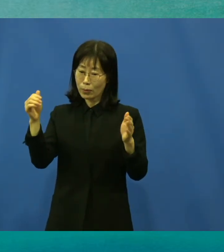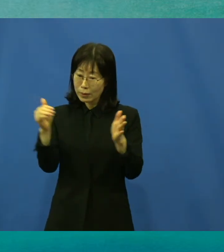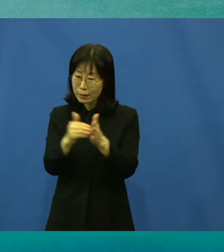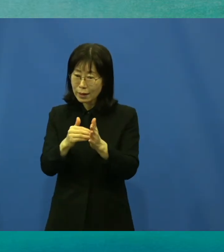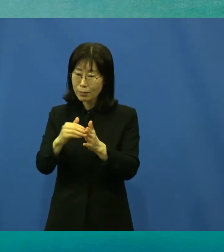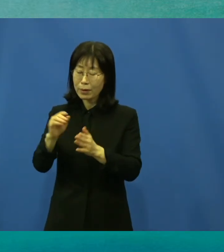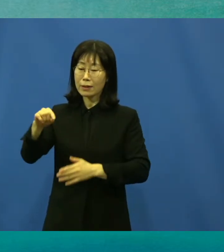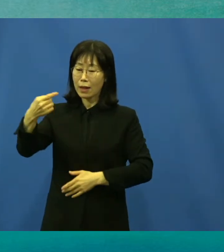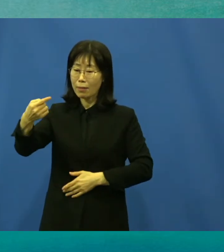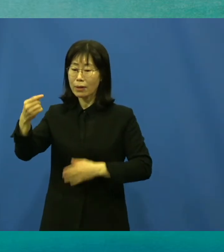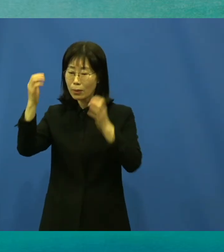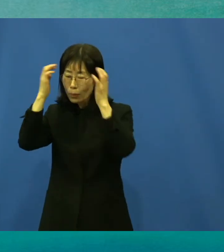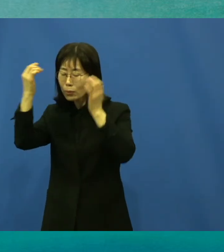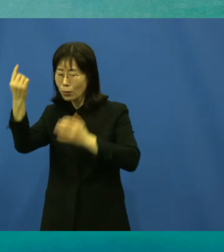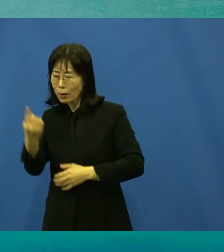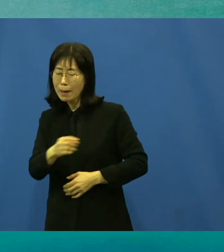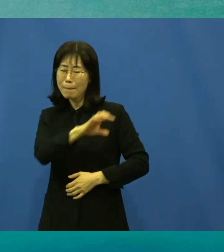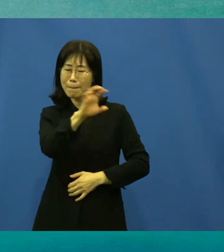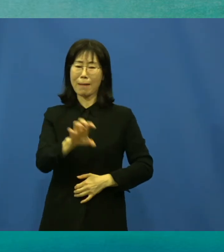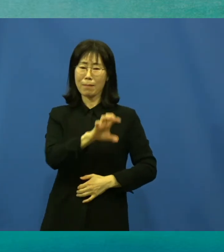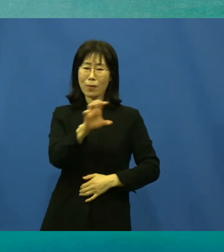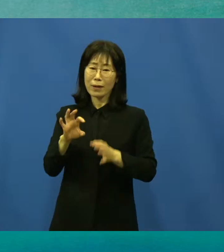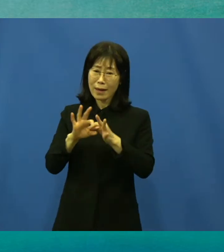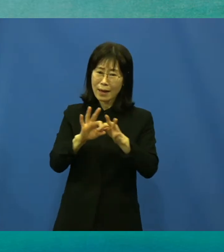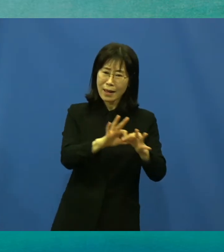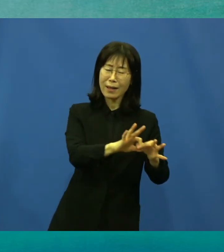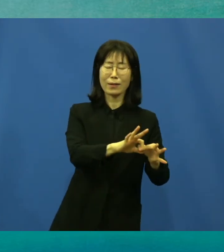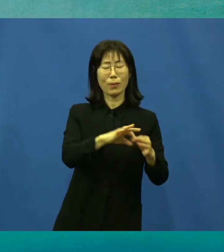여러분, 기도에 있어 중요한 것은 기억입니다.